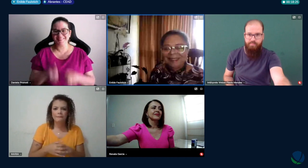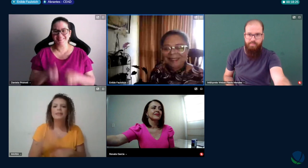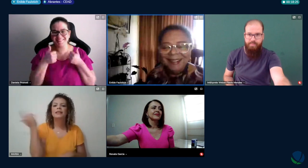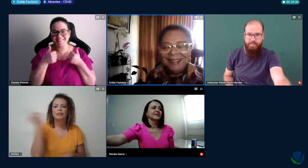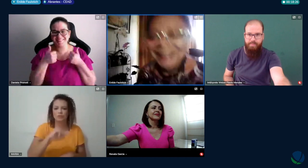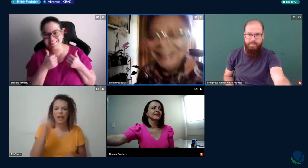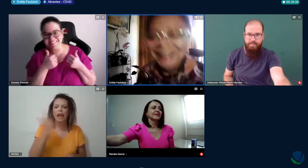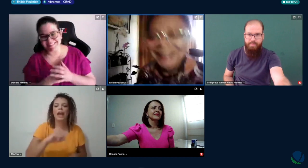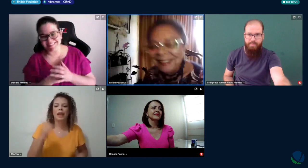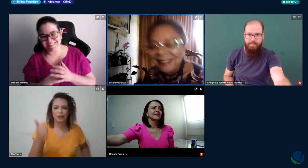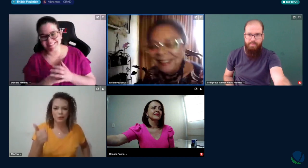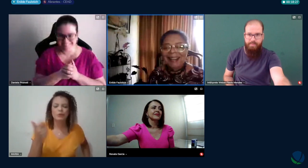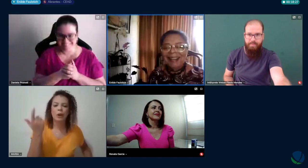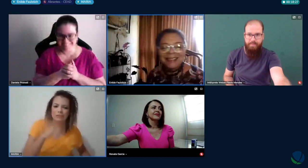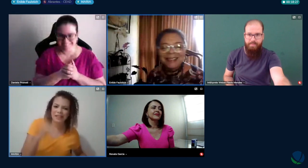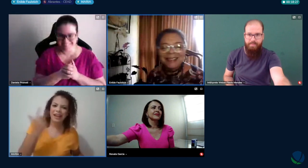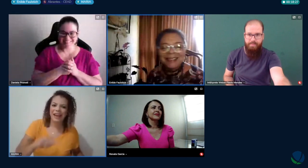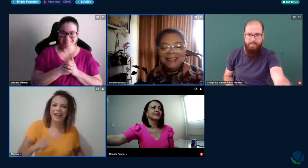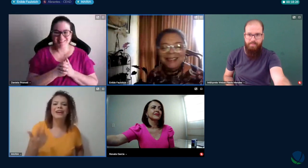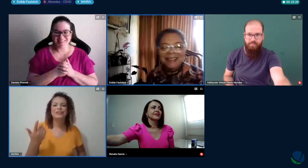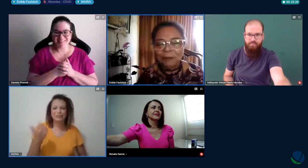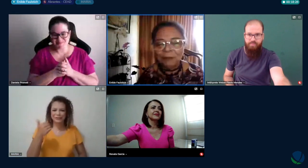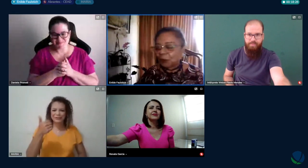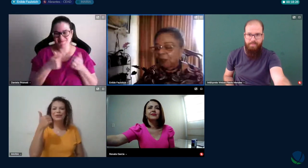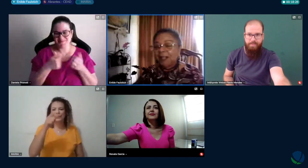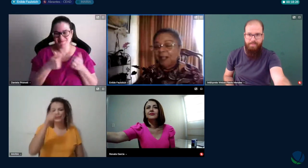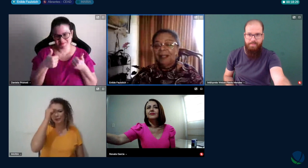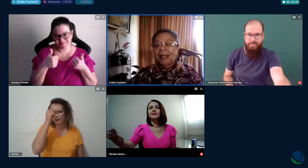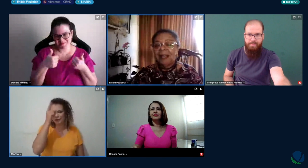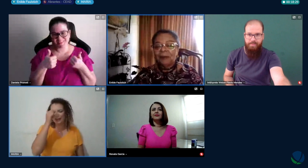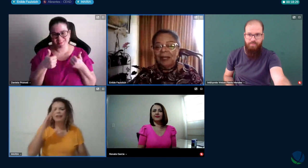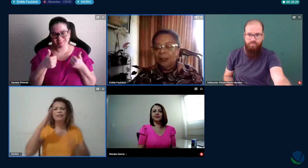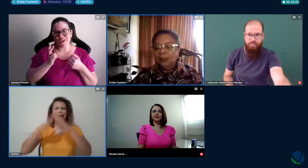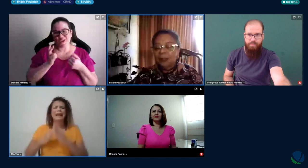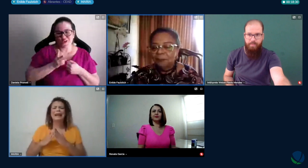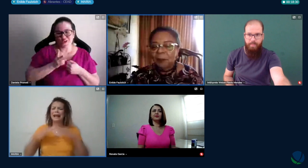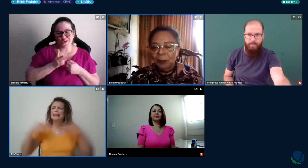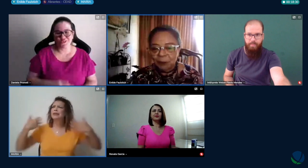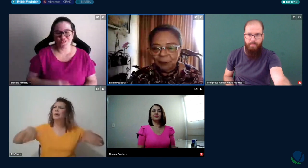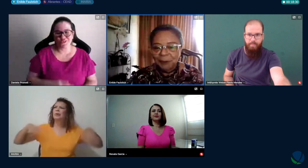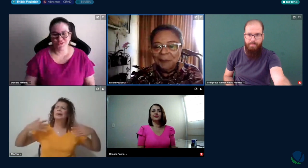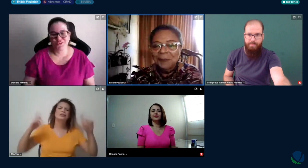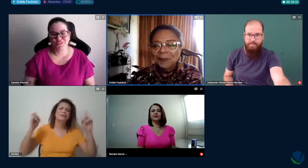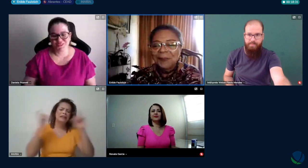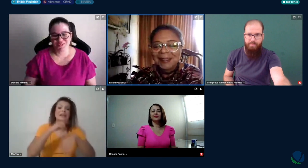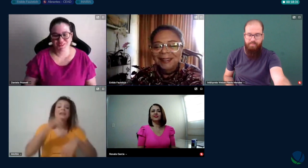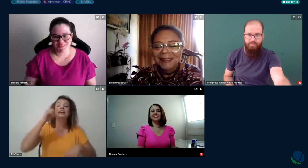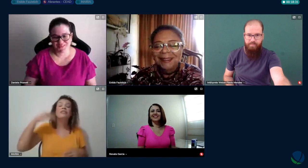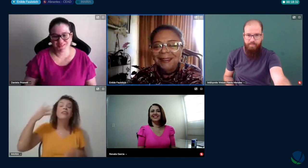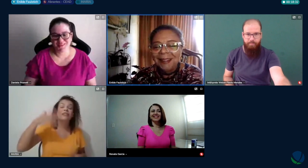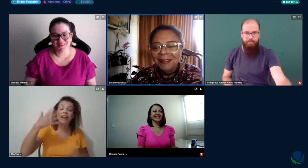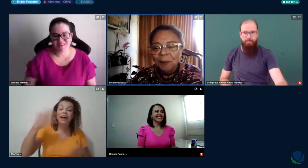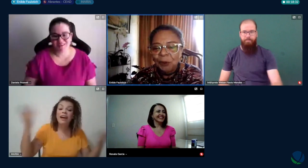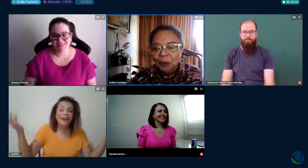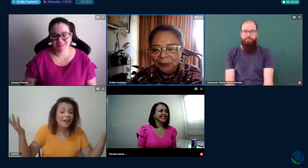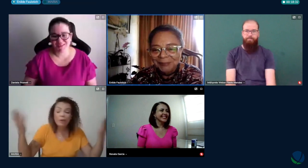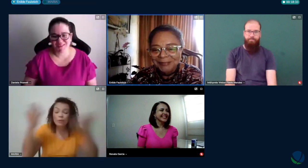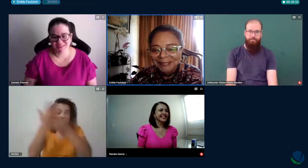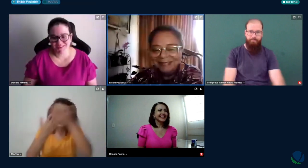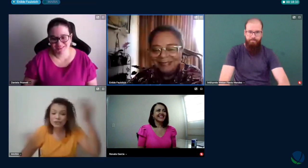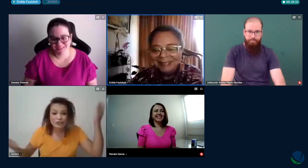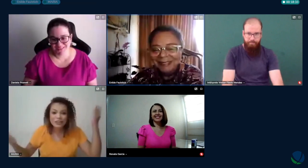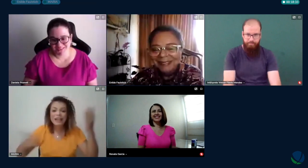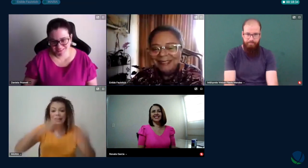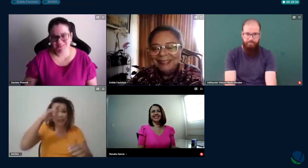Pronto. Ah, esse negócio de ficar em casa é fogo. Quem vai falar agora? Pronto. Daniela terminou?